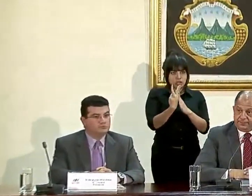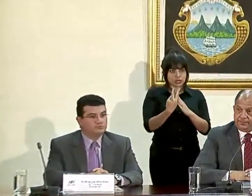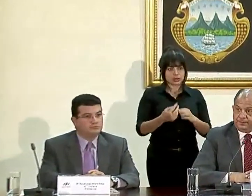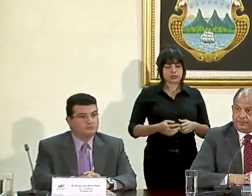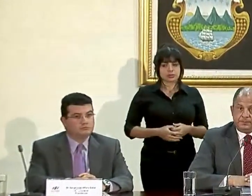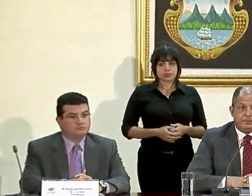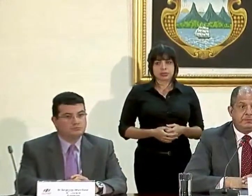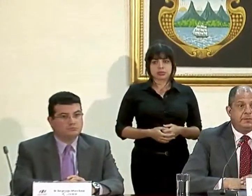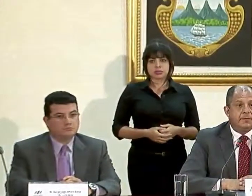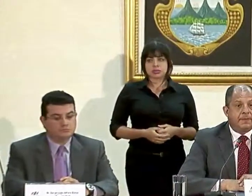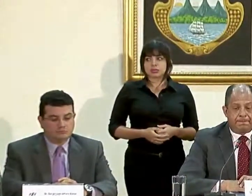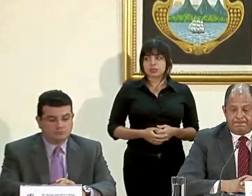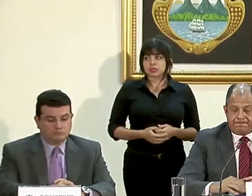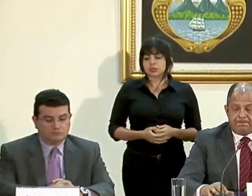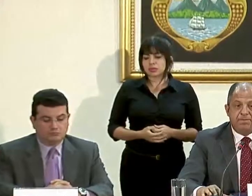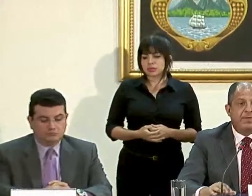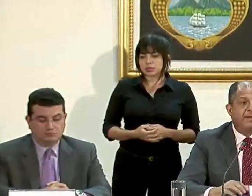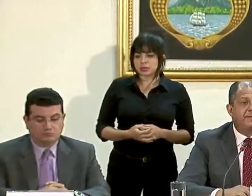horas.